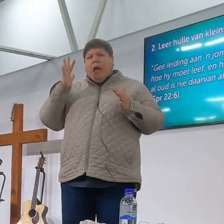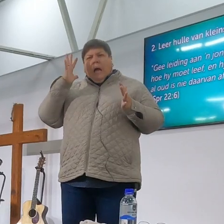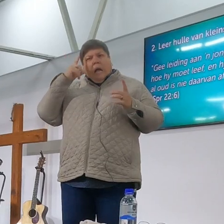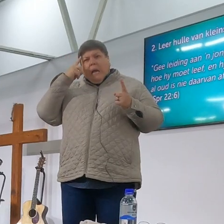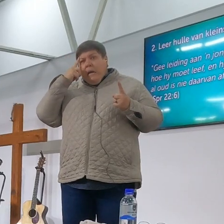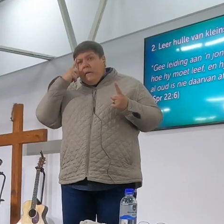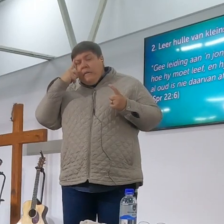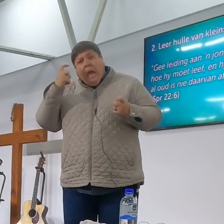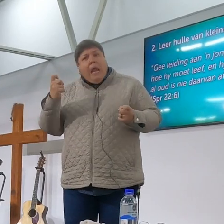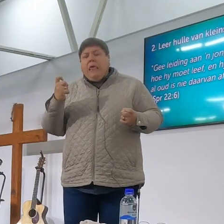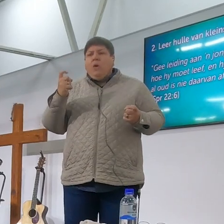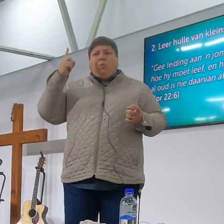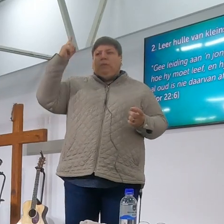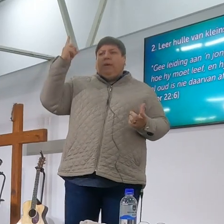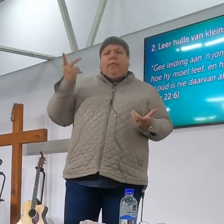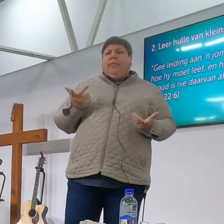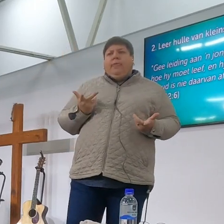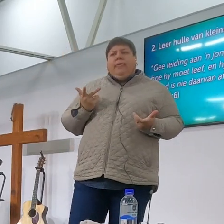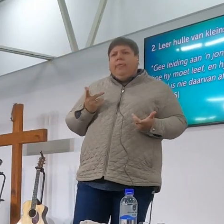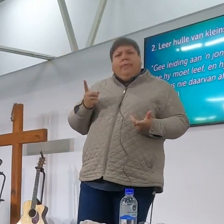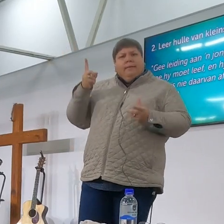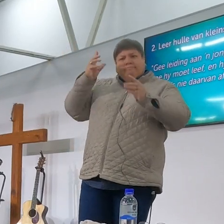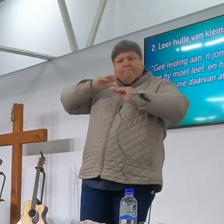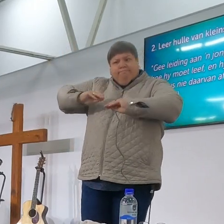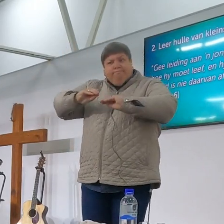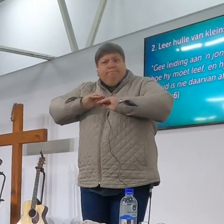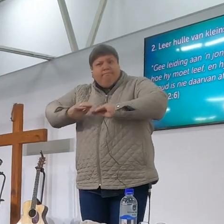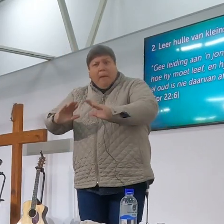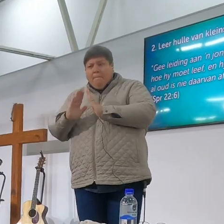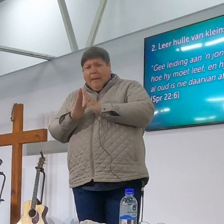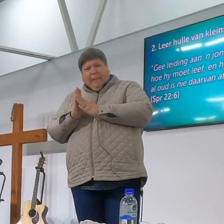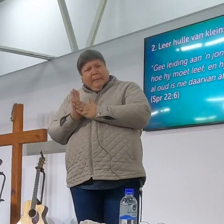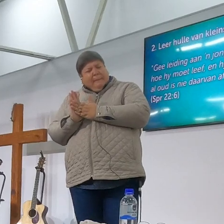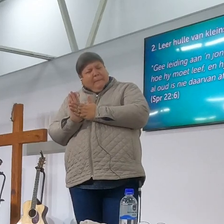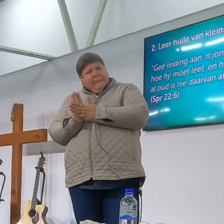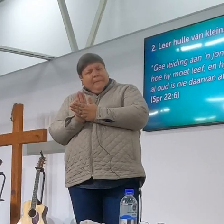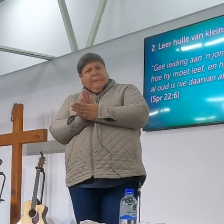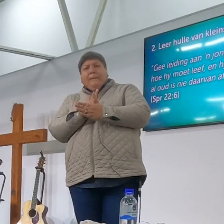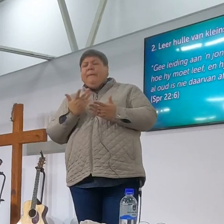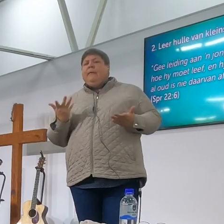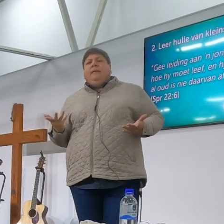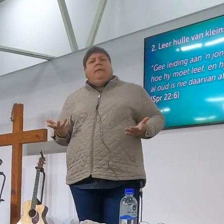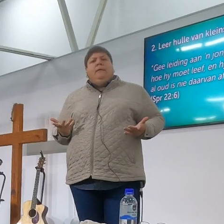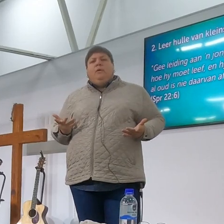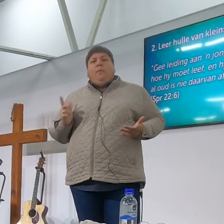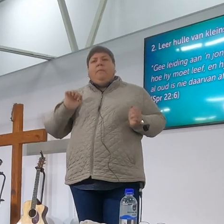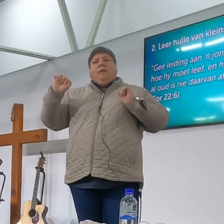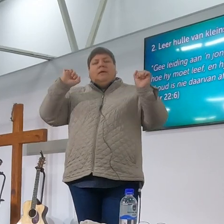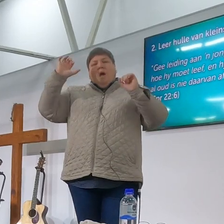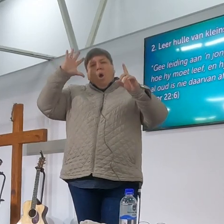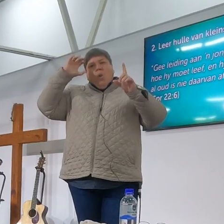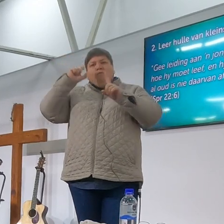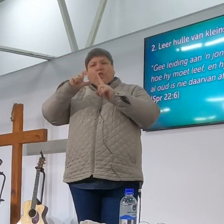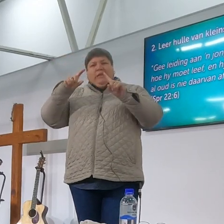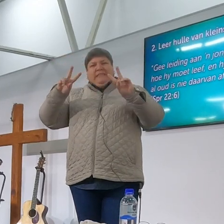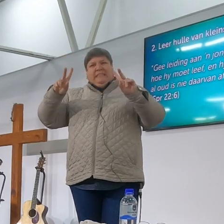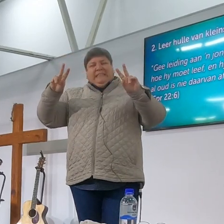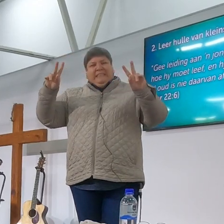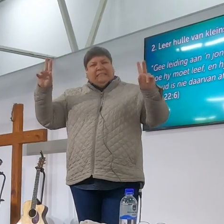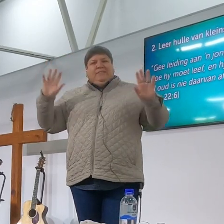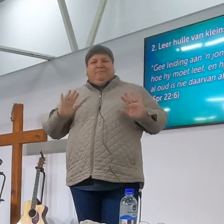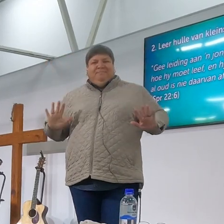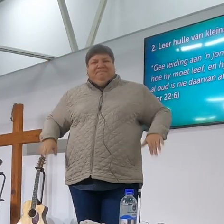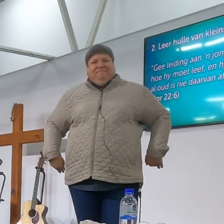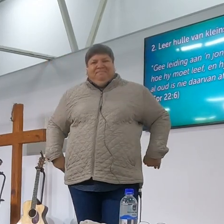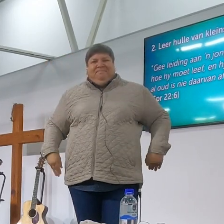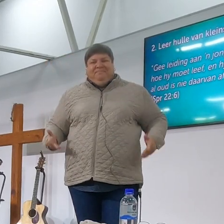betref. Hulle sê nie alles wat in die boeke geleer word nie as gevolg van hulle Christelike beginsels. En vir die onderwysers wat ek doen, julle